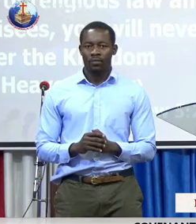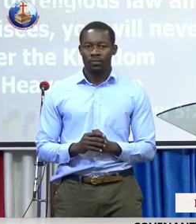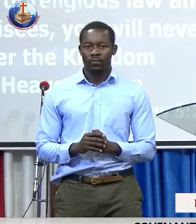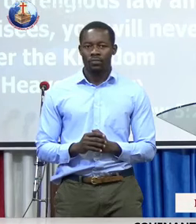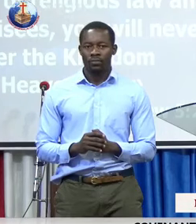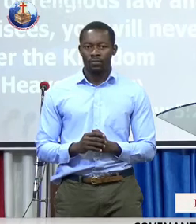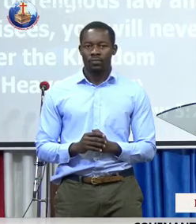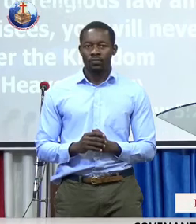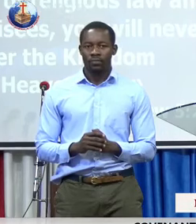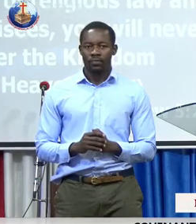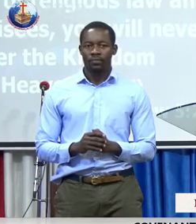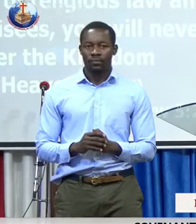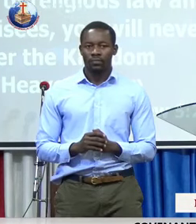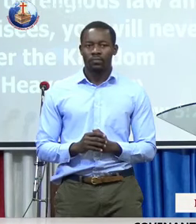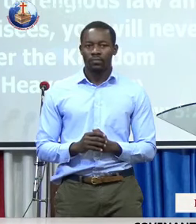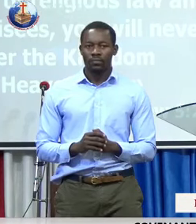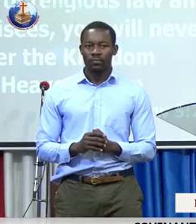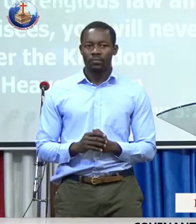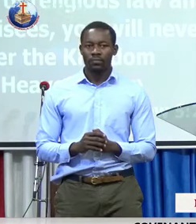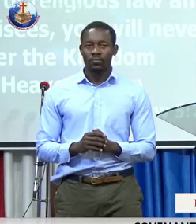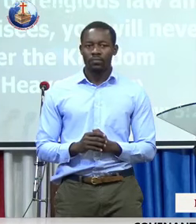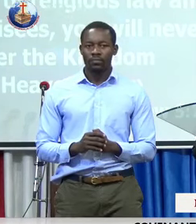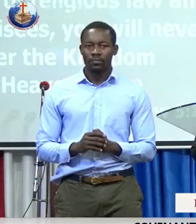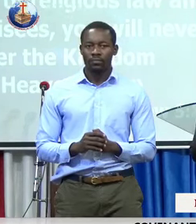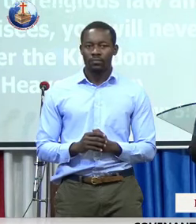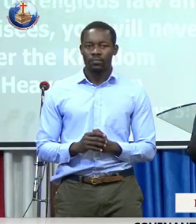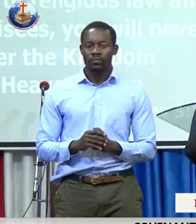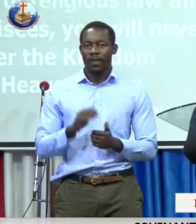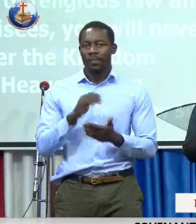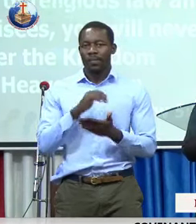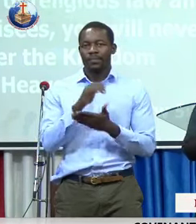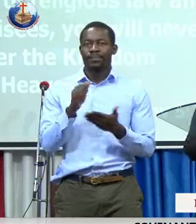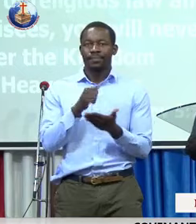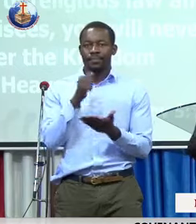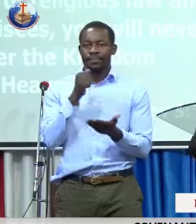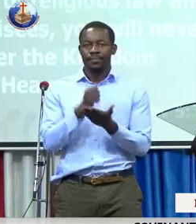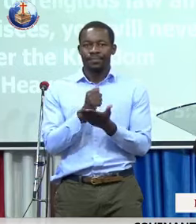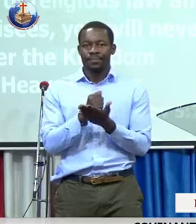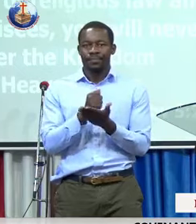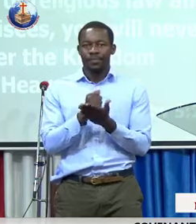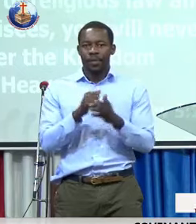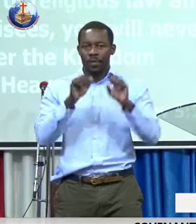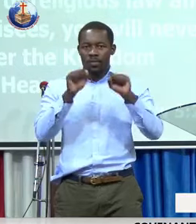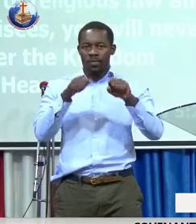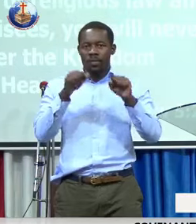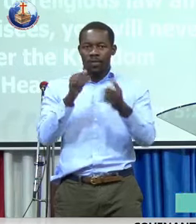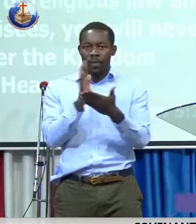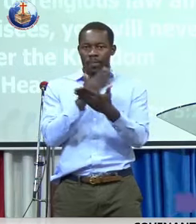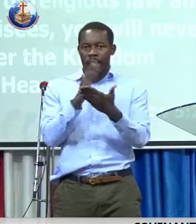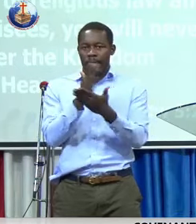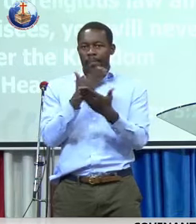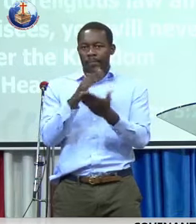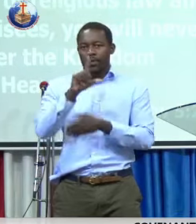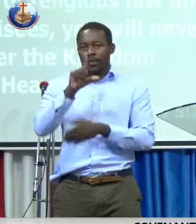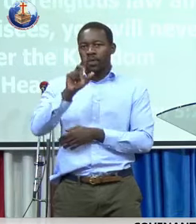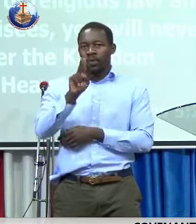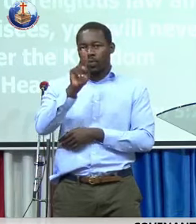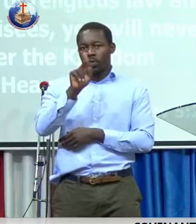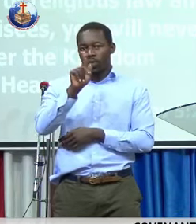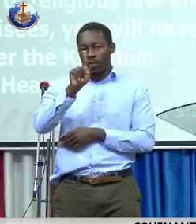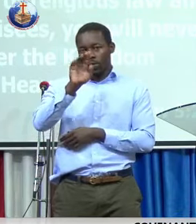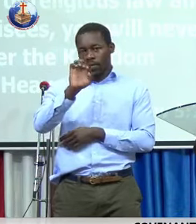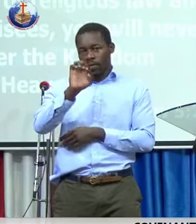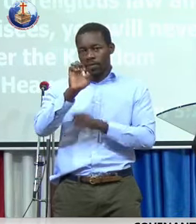hamtaingia kamwe katika ufalme wa mbinguni. Amen. Amen. Let's turn to Luke 14 from verse 34 to